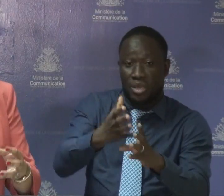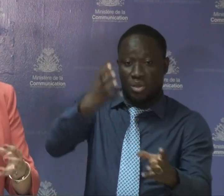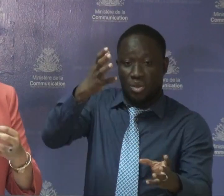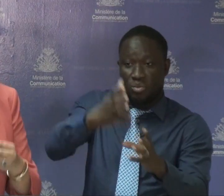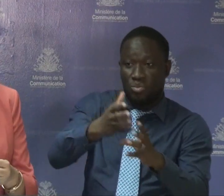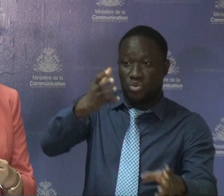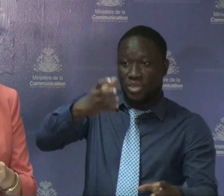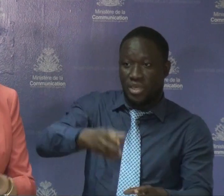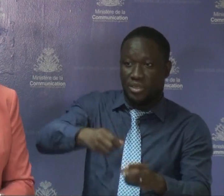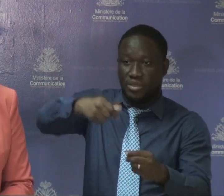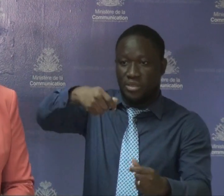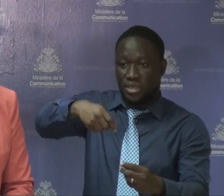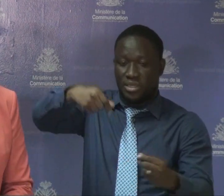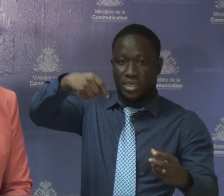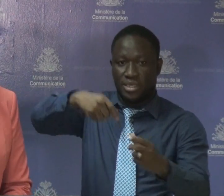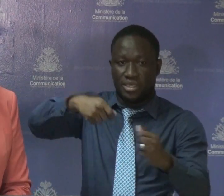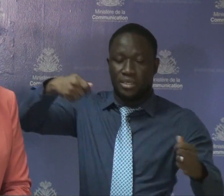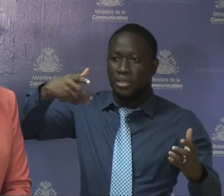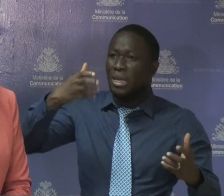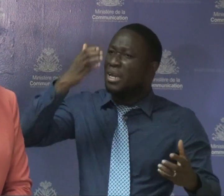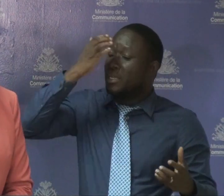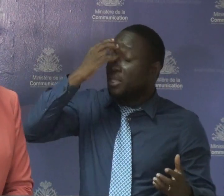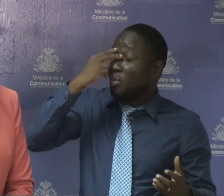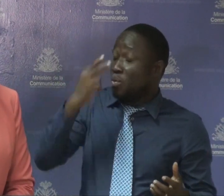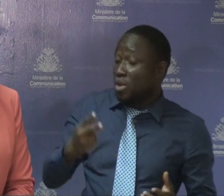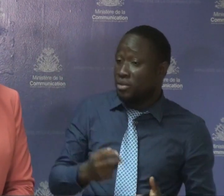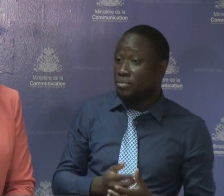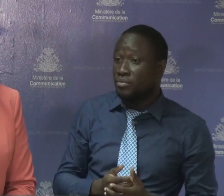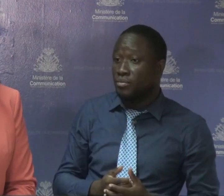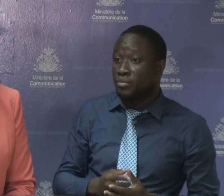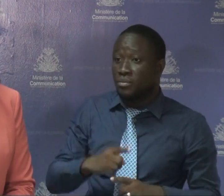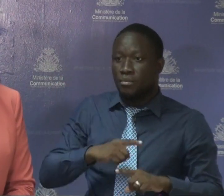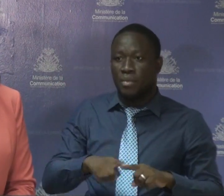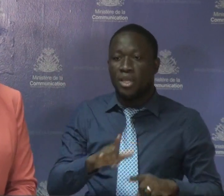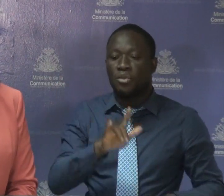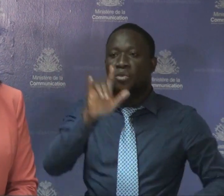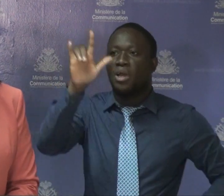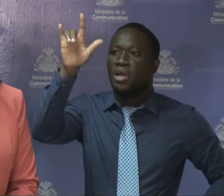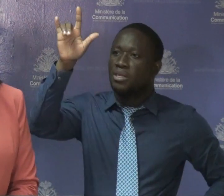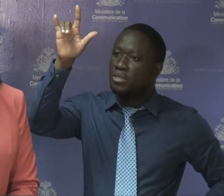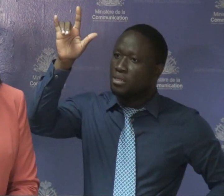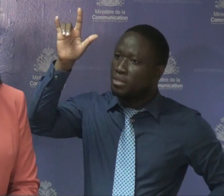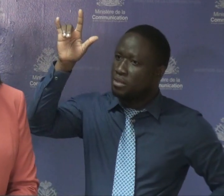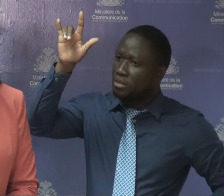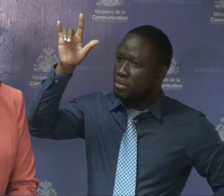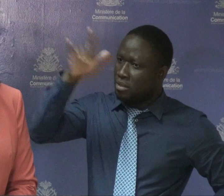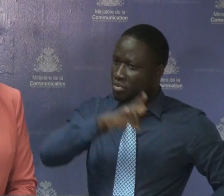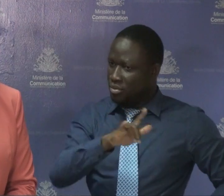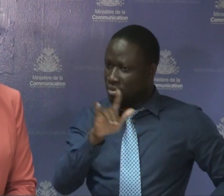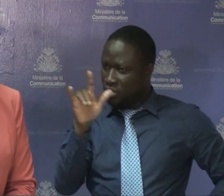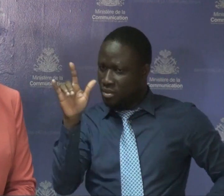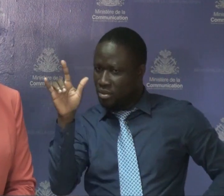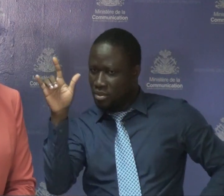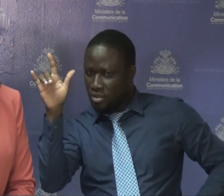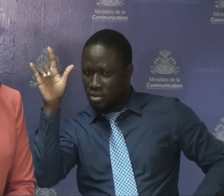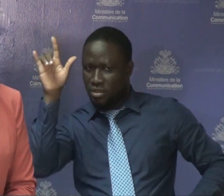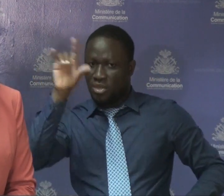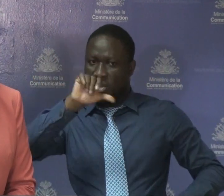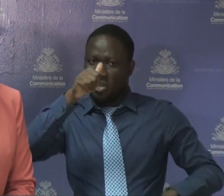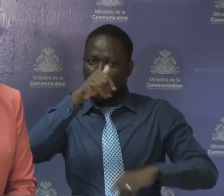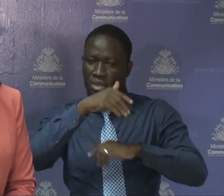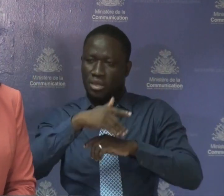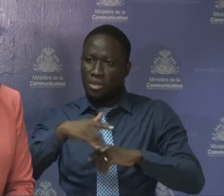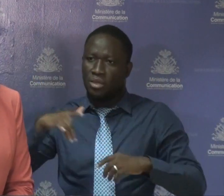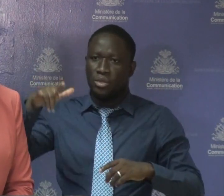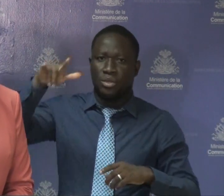des sachets plastiques. C'est moi qui dis, non, ça, c'est ça, nous voyons. Mais là, nous partons dedans, comme si nous voyagions à travers le pays.